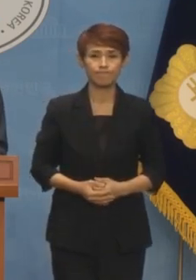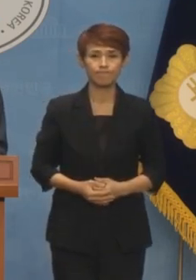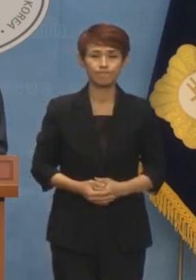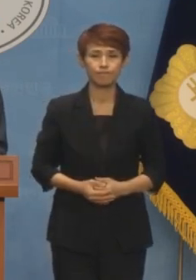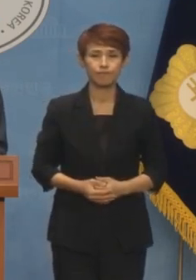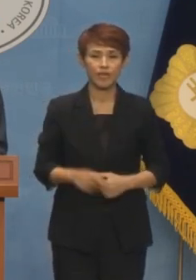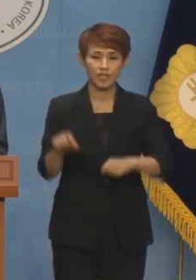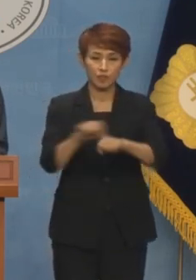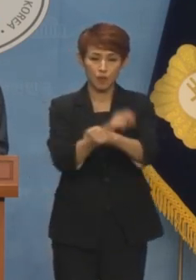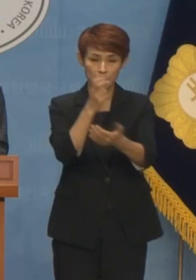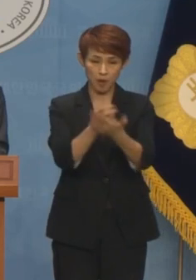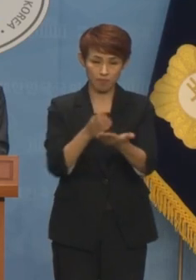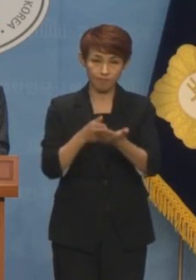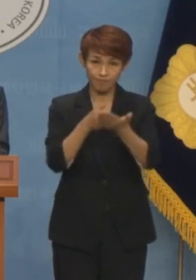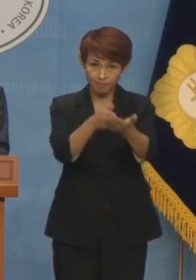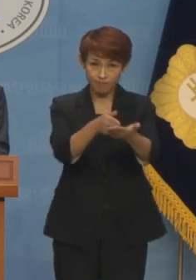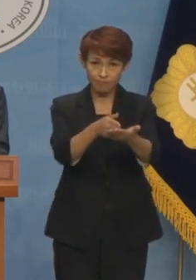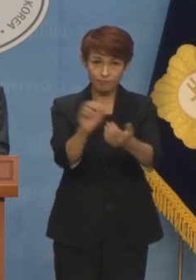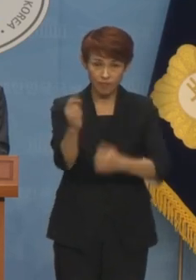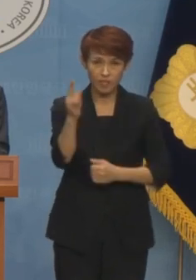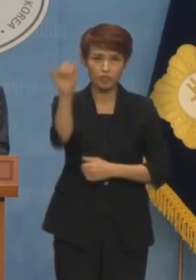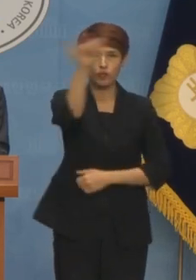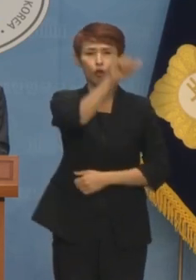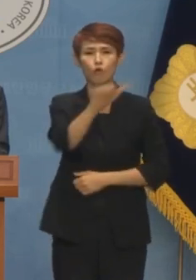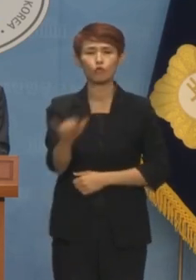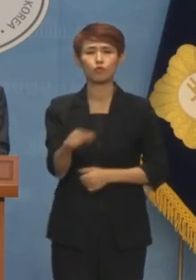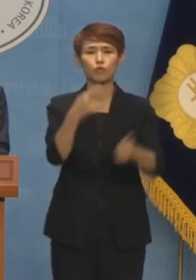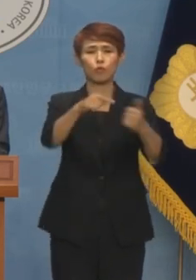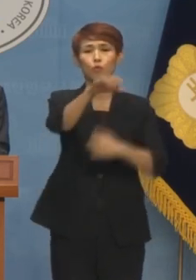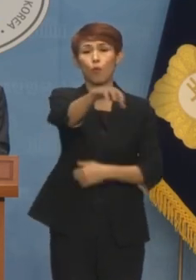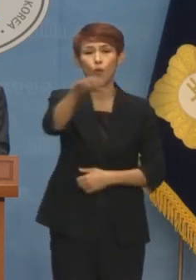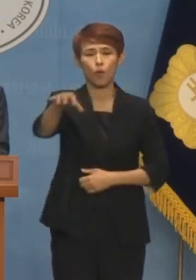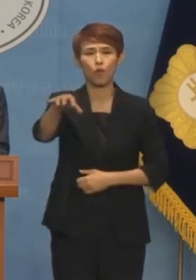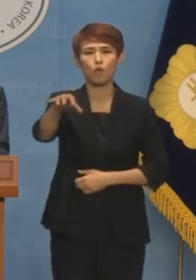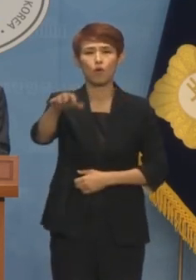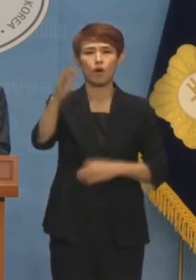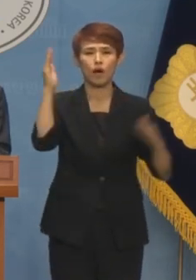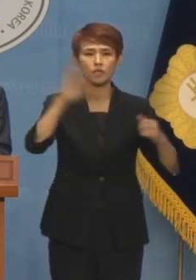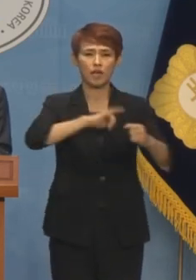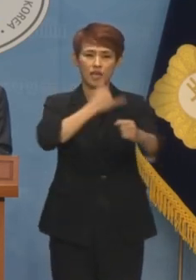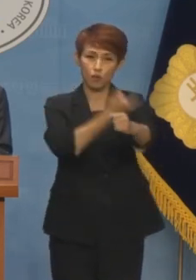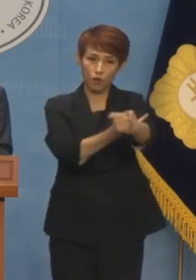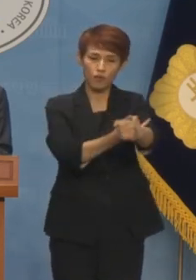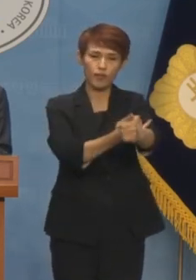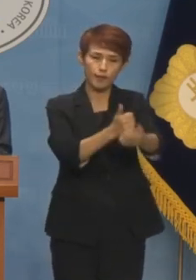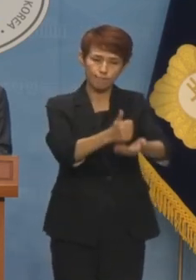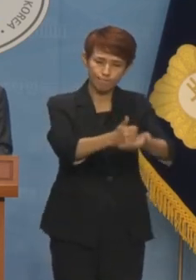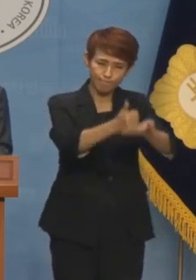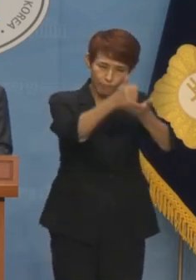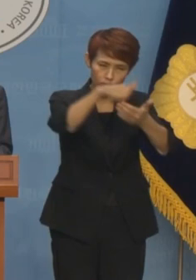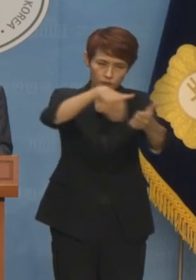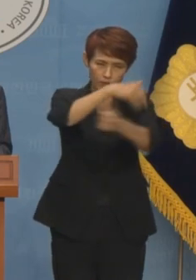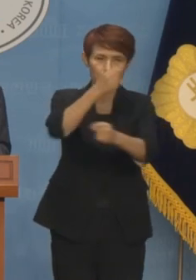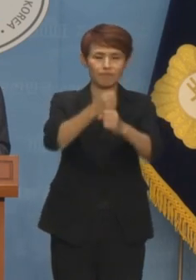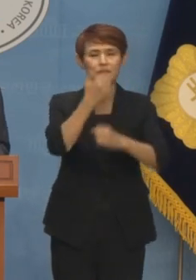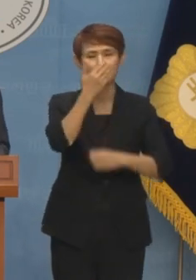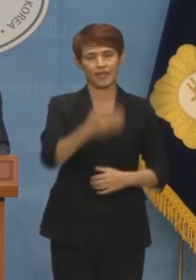이번 특별법 발의로 전국의 교육 현장에서 인권 친화적인 환경이 조성될 것입니다.